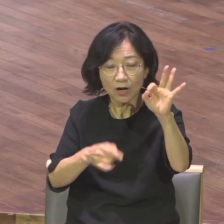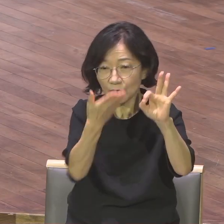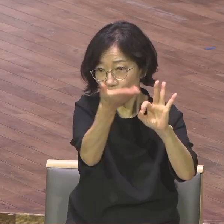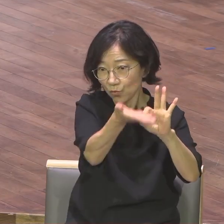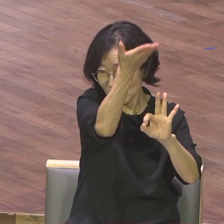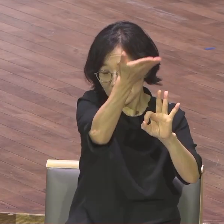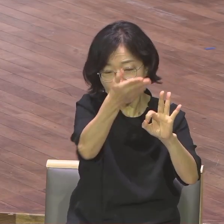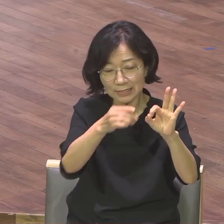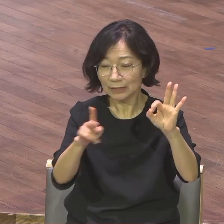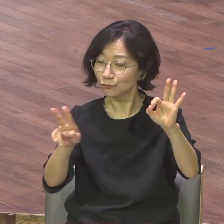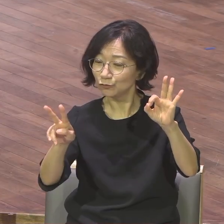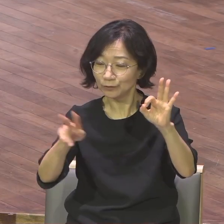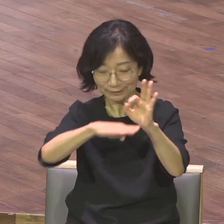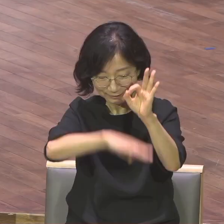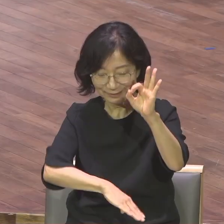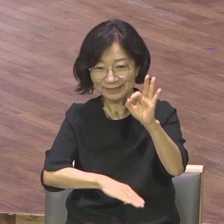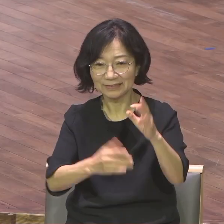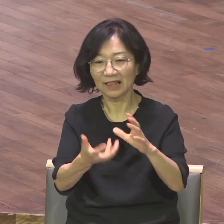나누어져 버렸어요.